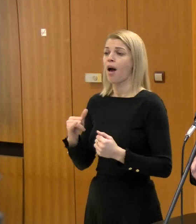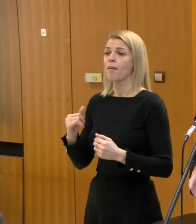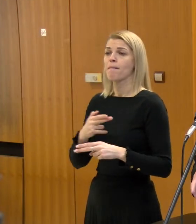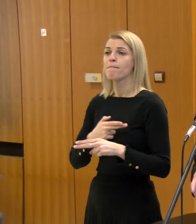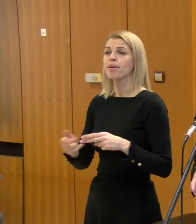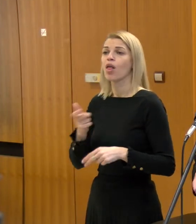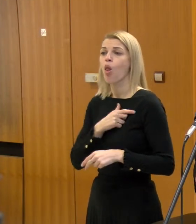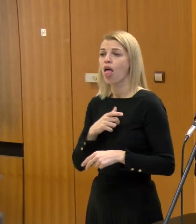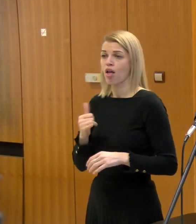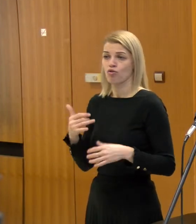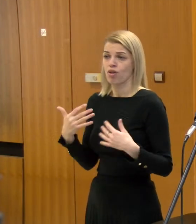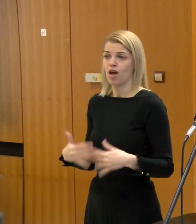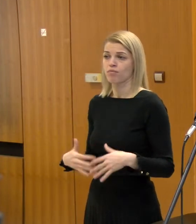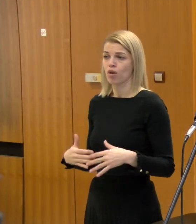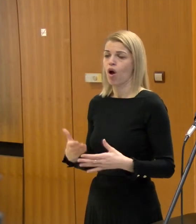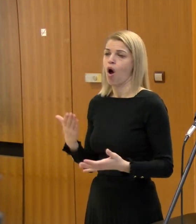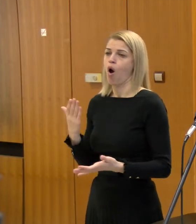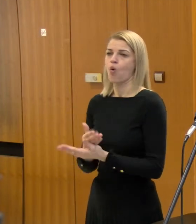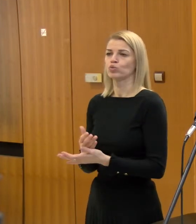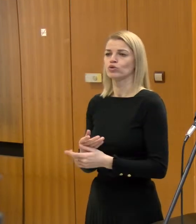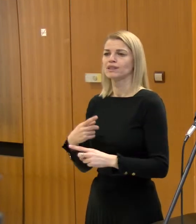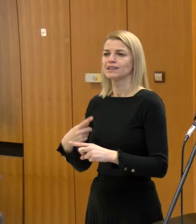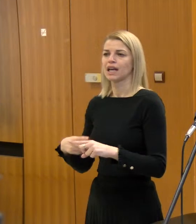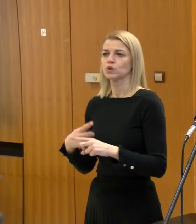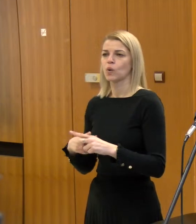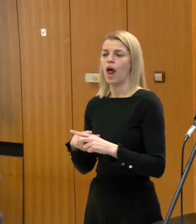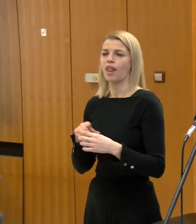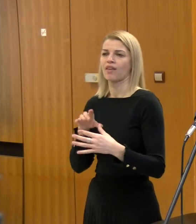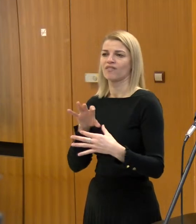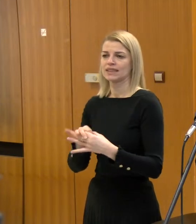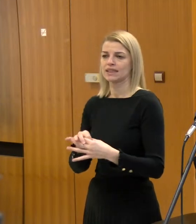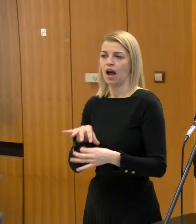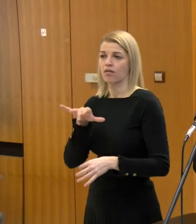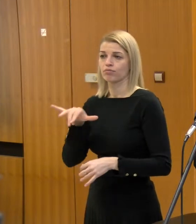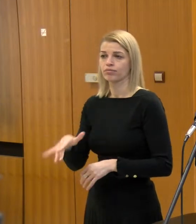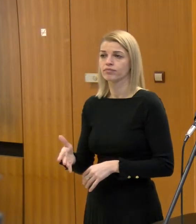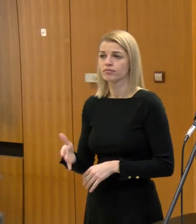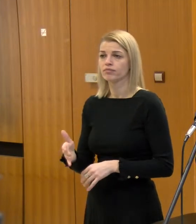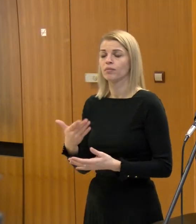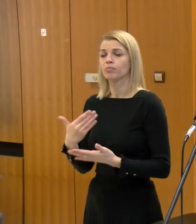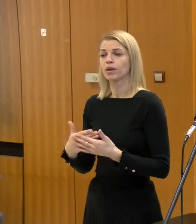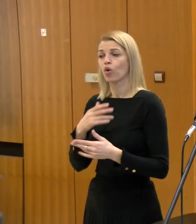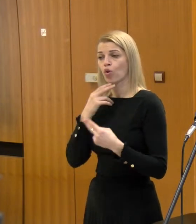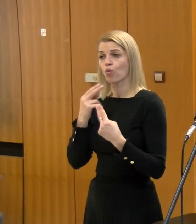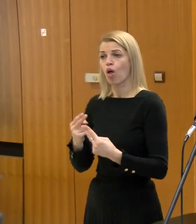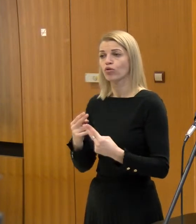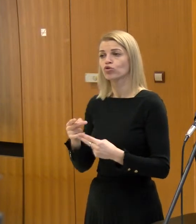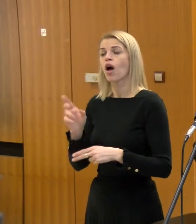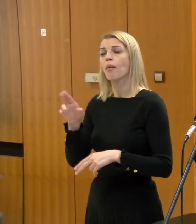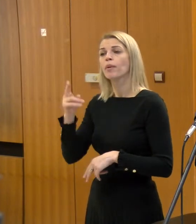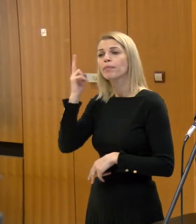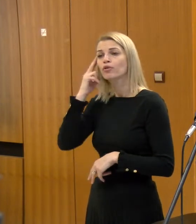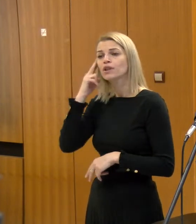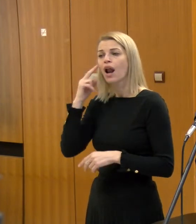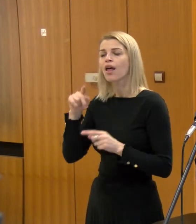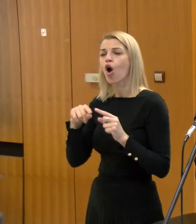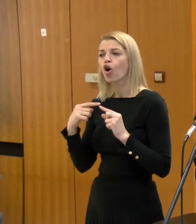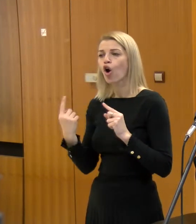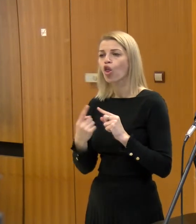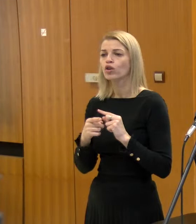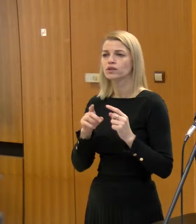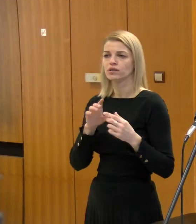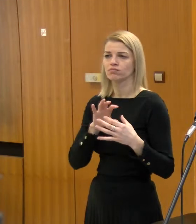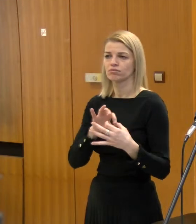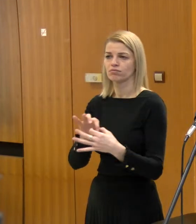plnoleté do sexuálnych vzťahov, tak je dôležité, aby poznali okolnosti, ktoré sú s týmto